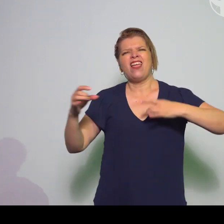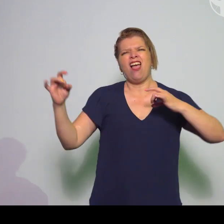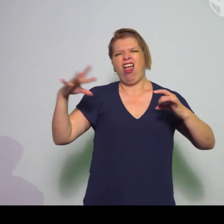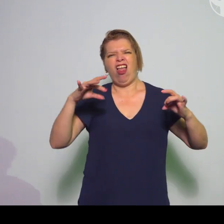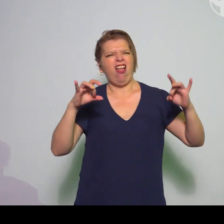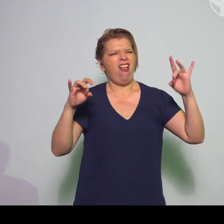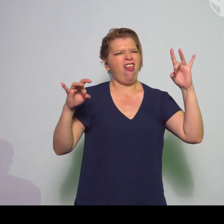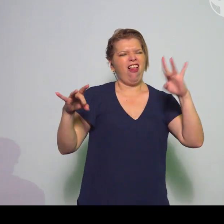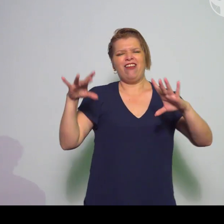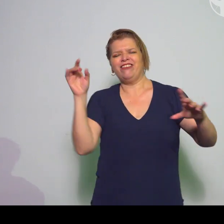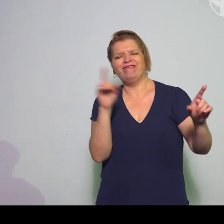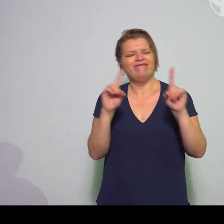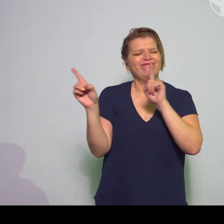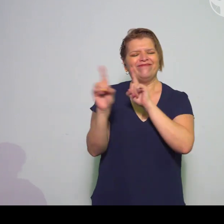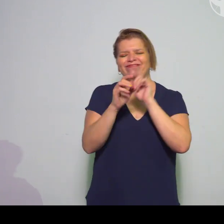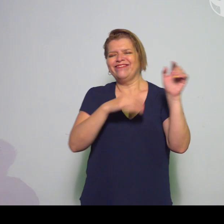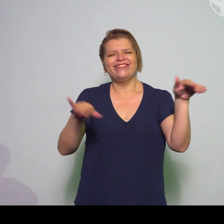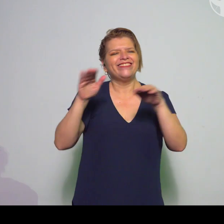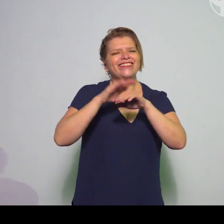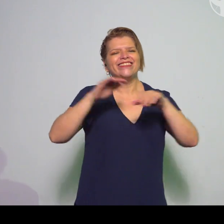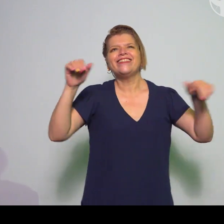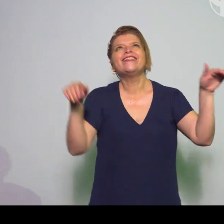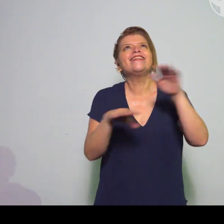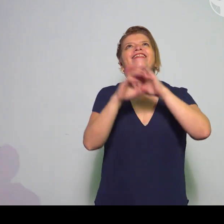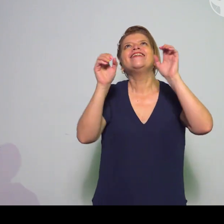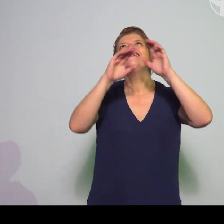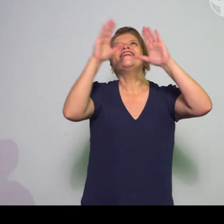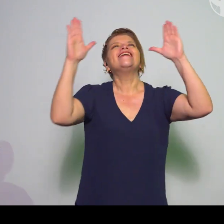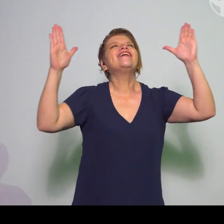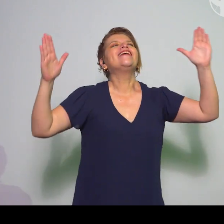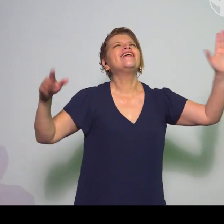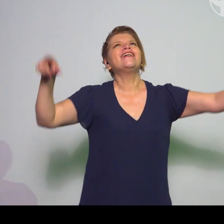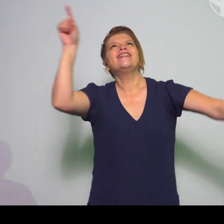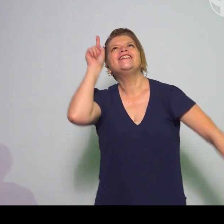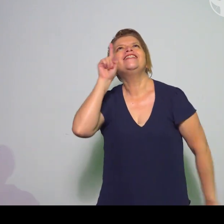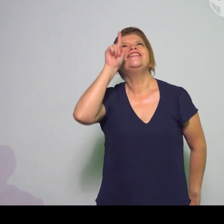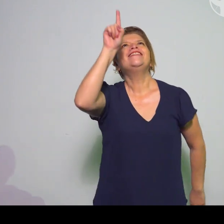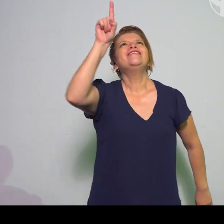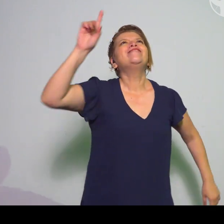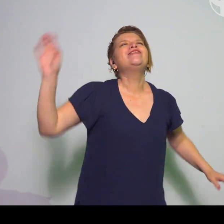hay dolor más grande que